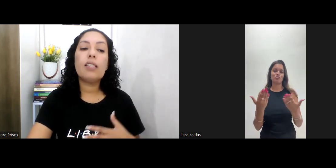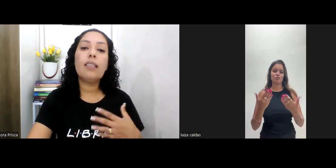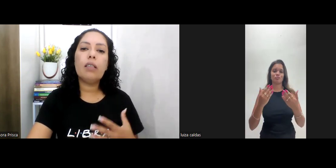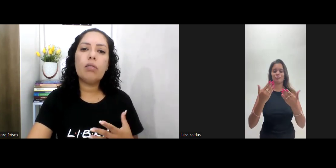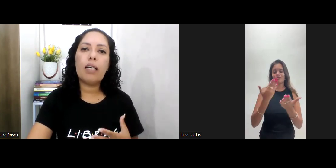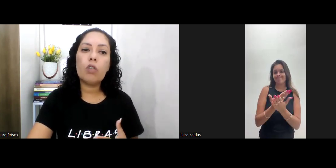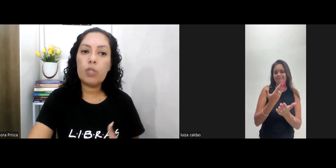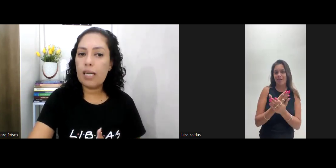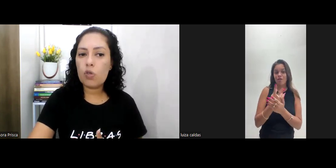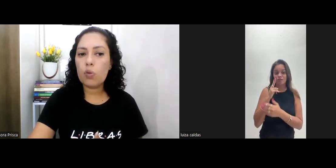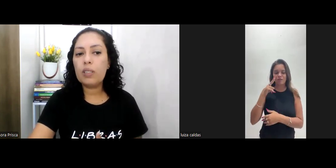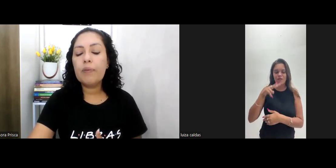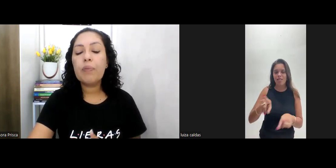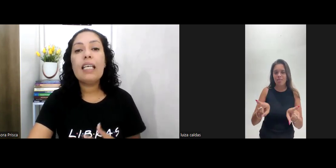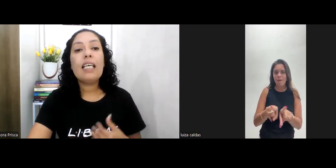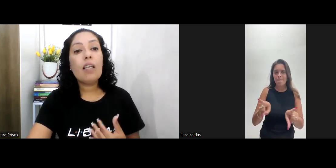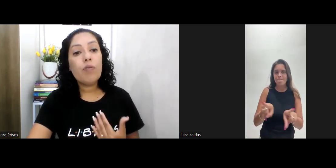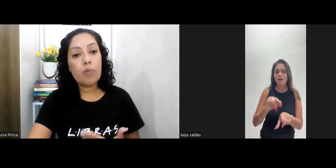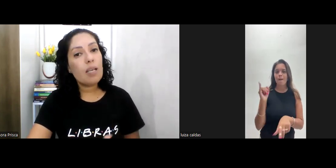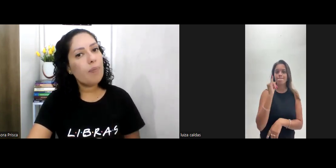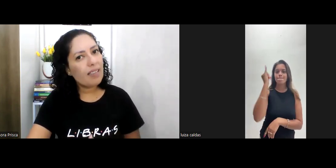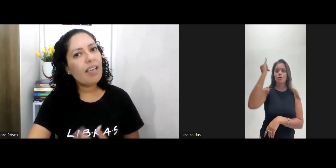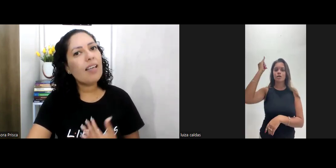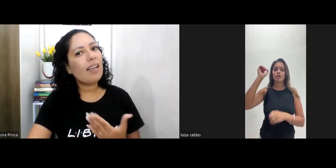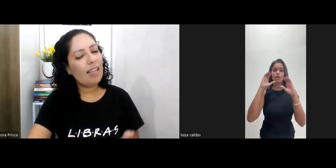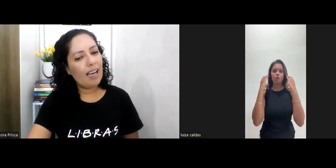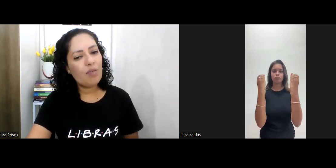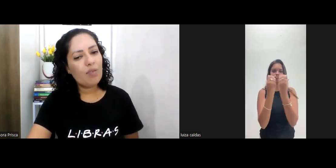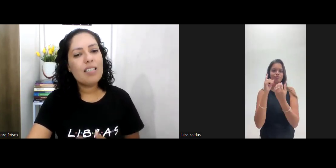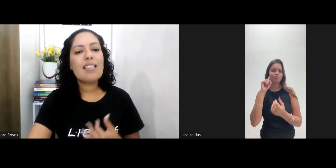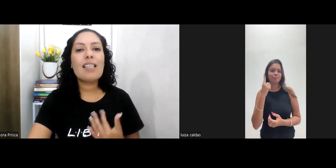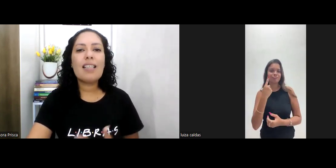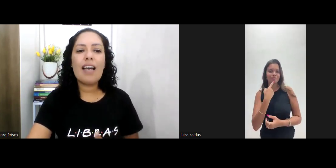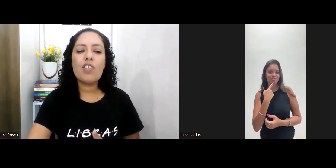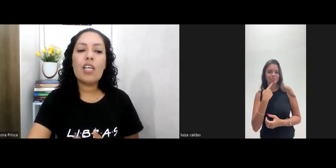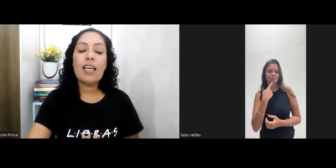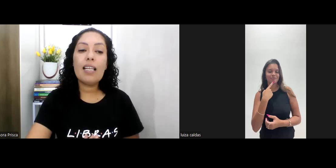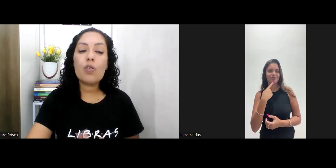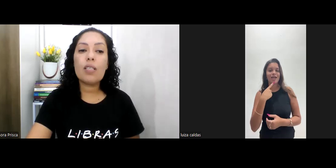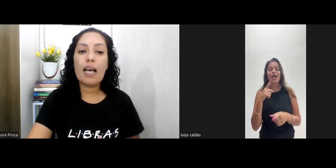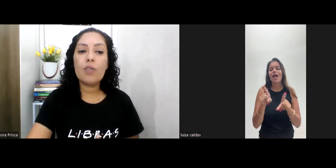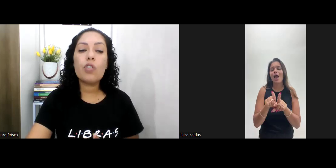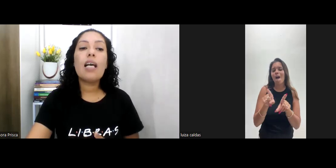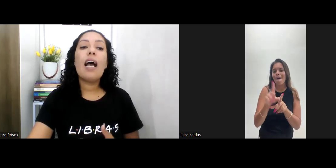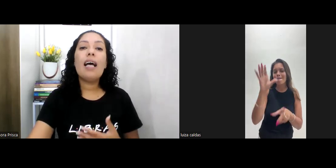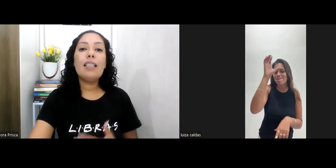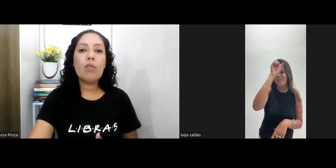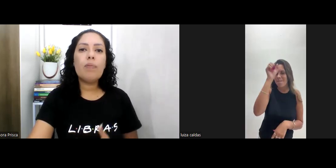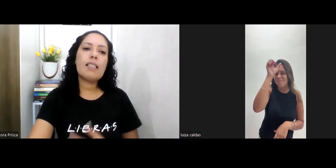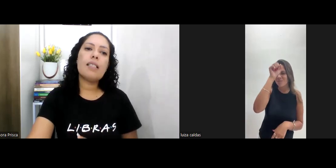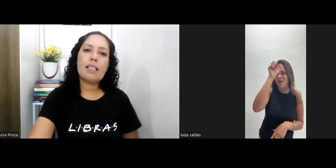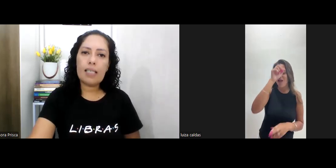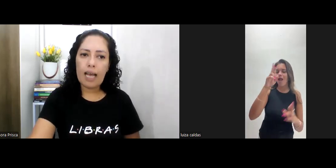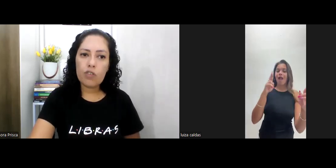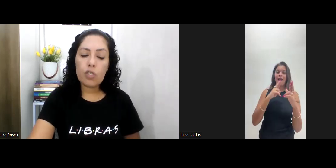sinais dentro da comunidade surda e vamos aprender, é claro, sinais relacionados à